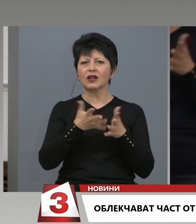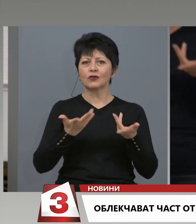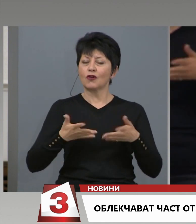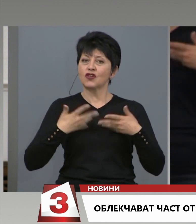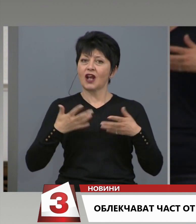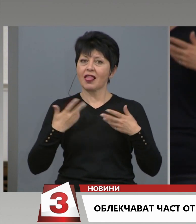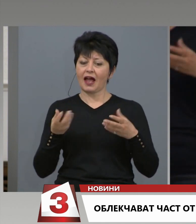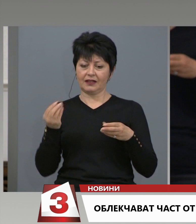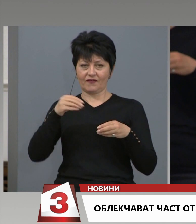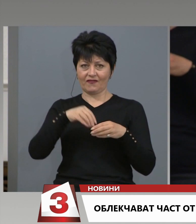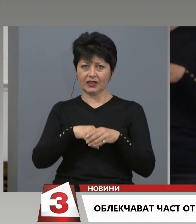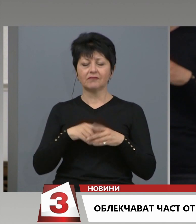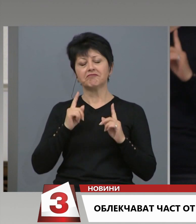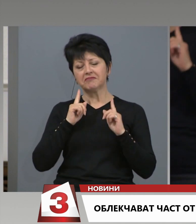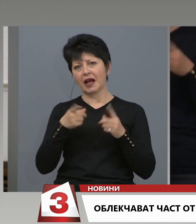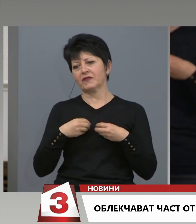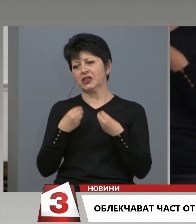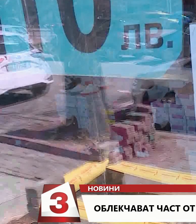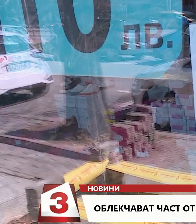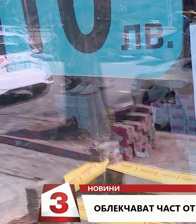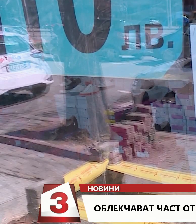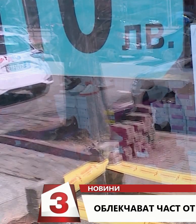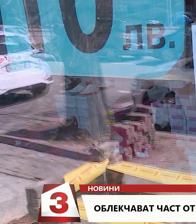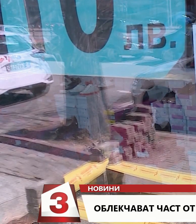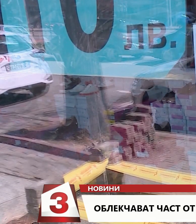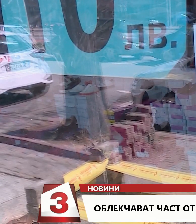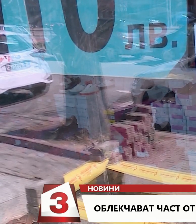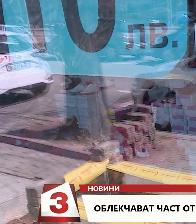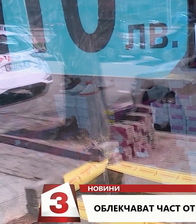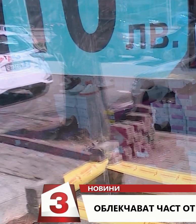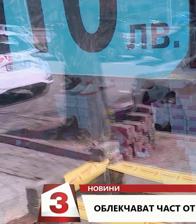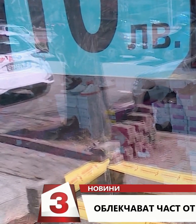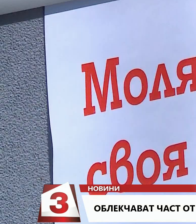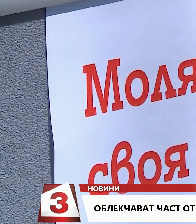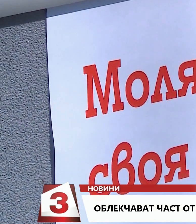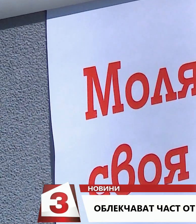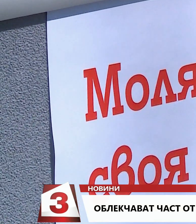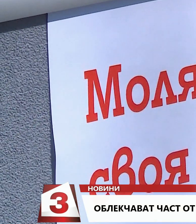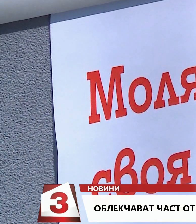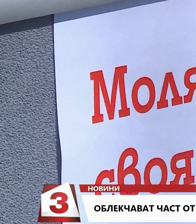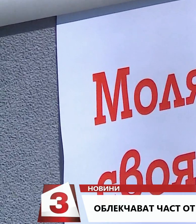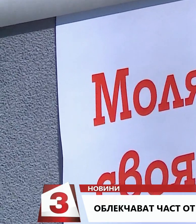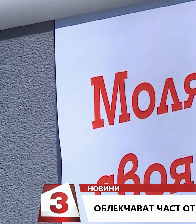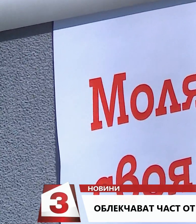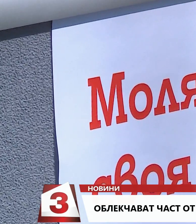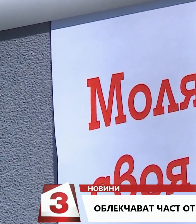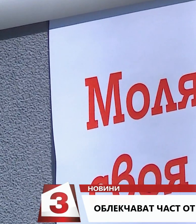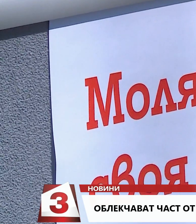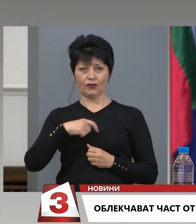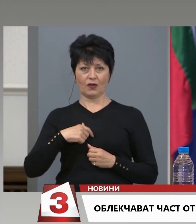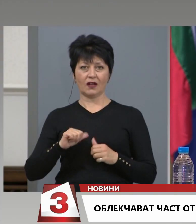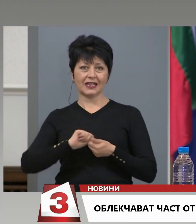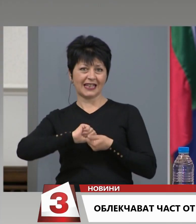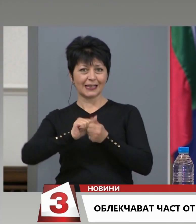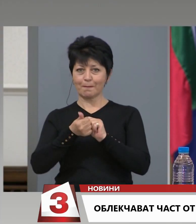трябва да си дадат мнението на всяко на конкретно място. Това ще отнема известно време, но е най-сигурният начин. Индивидуалните спортове